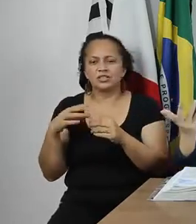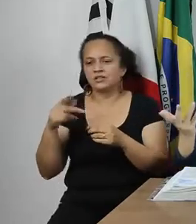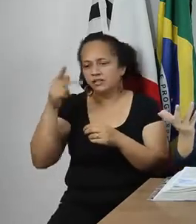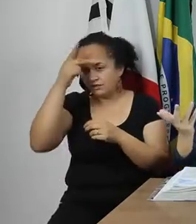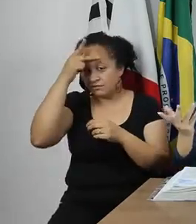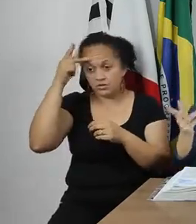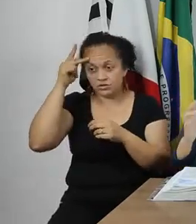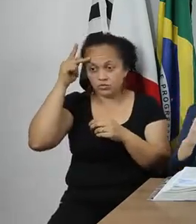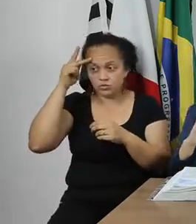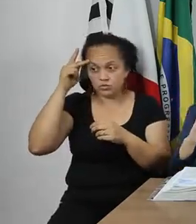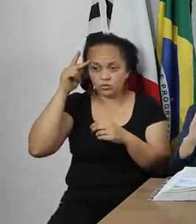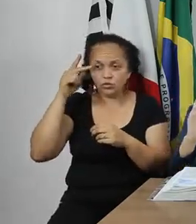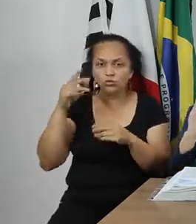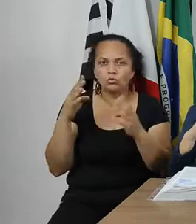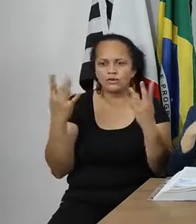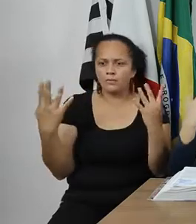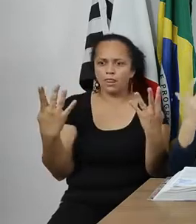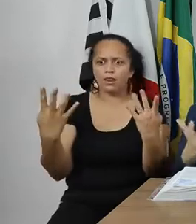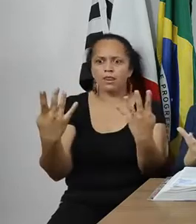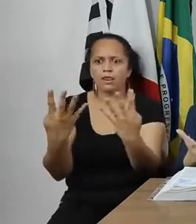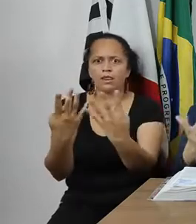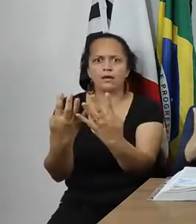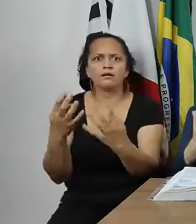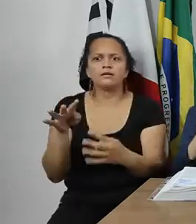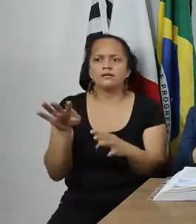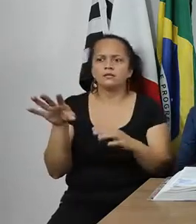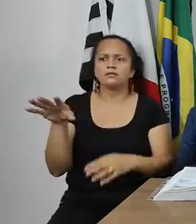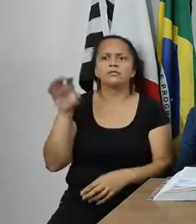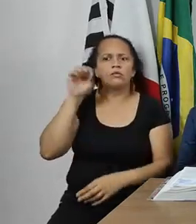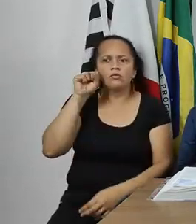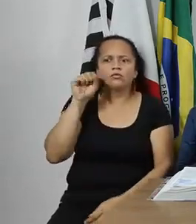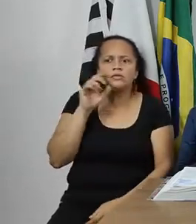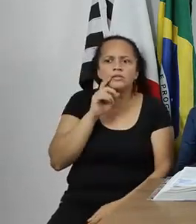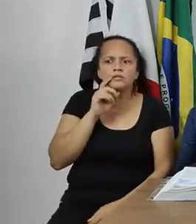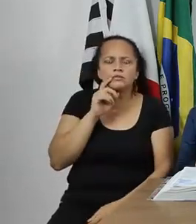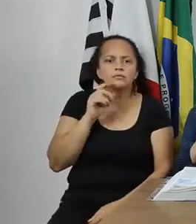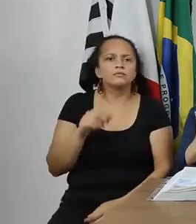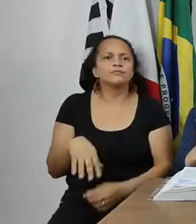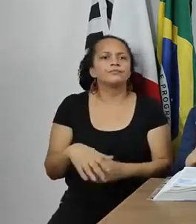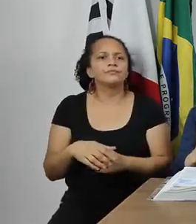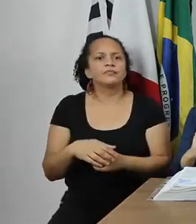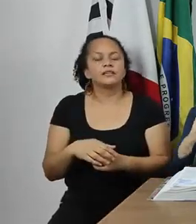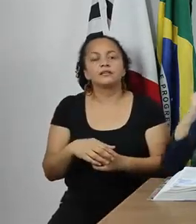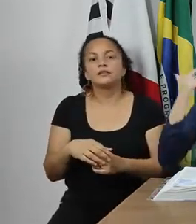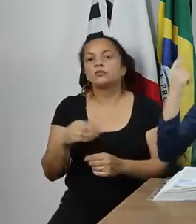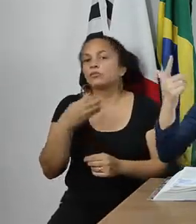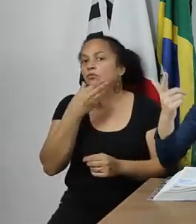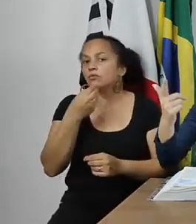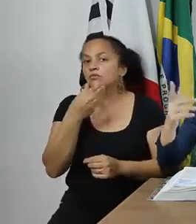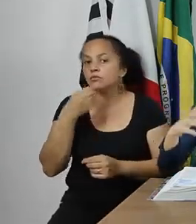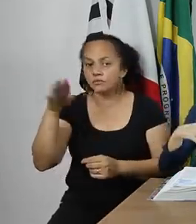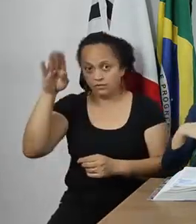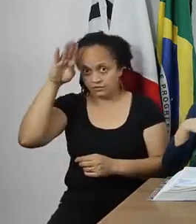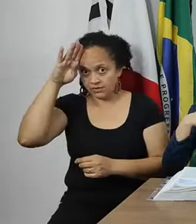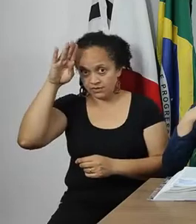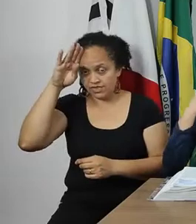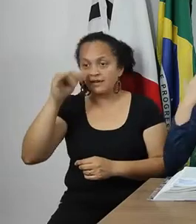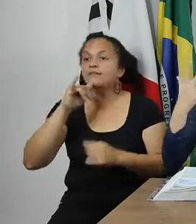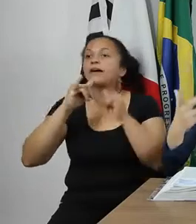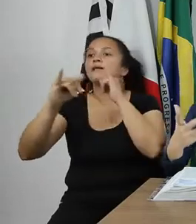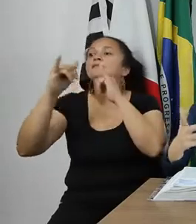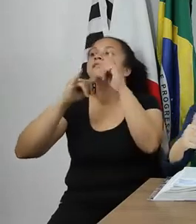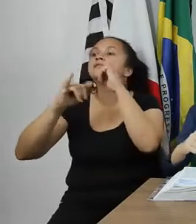ele falava. Eu quero compartilhar com vocês o que esse oficial ele falava para Ezequias,